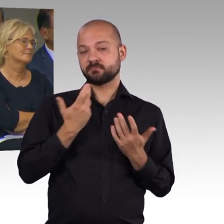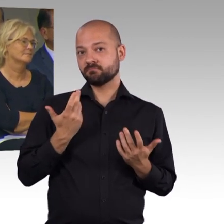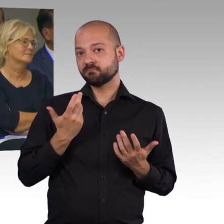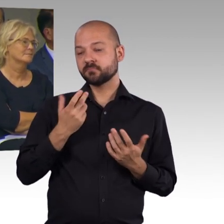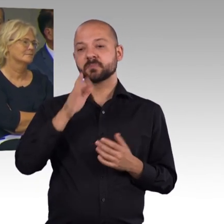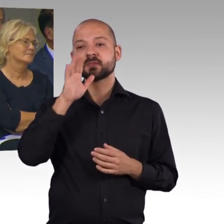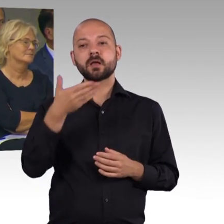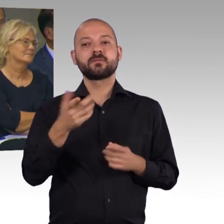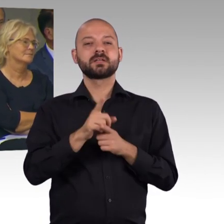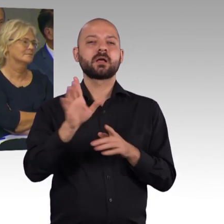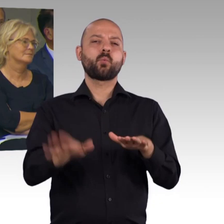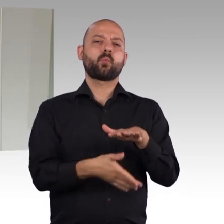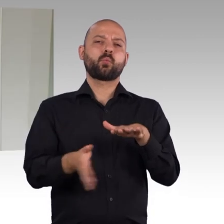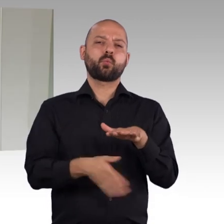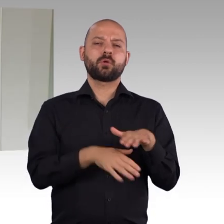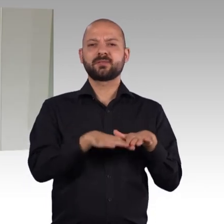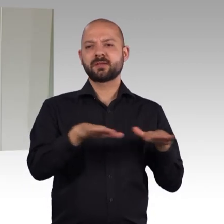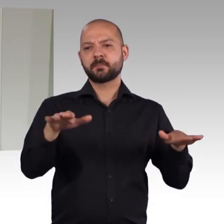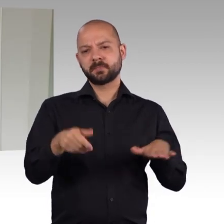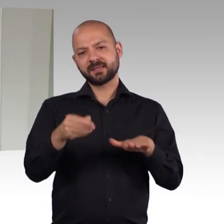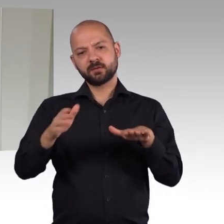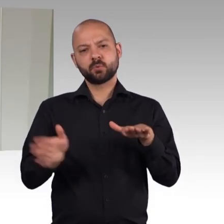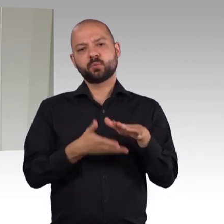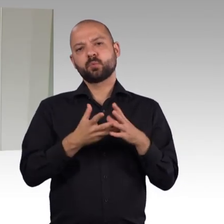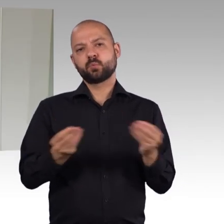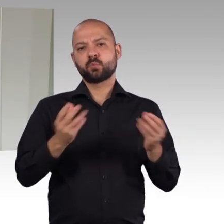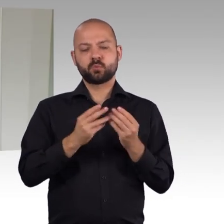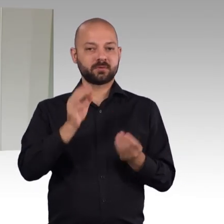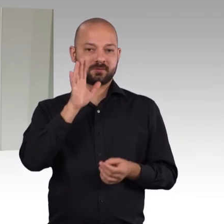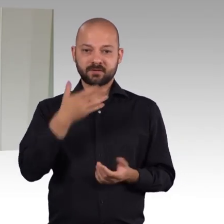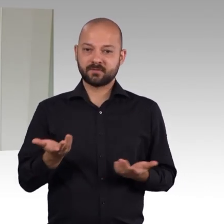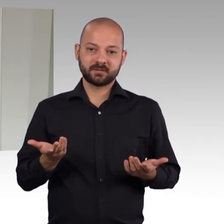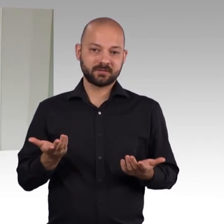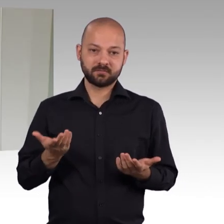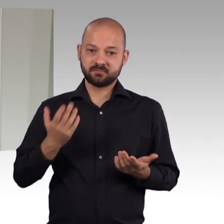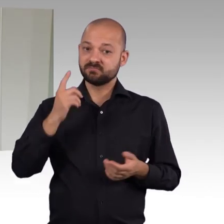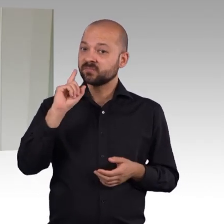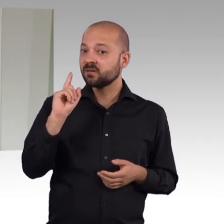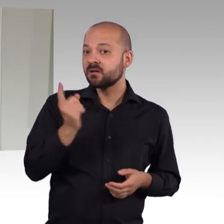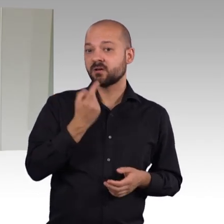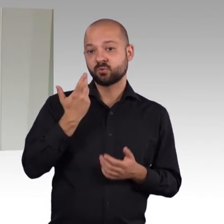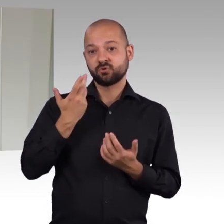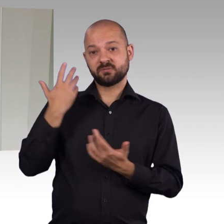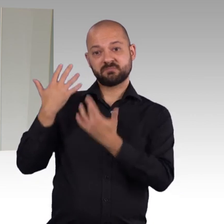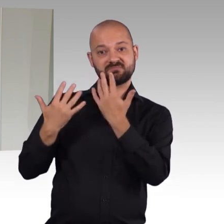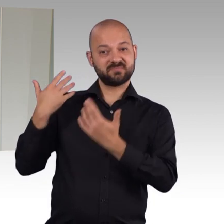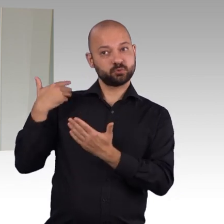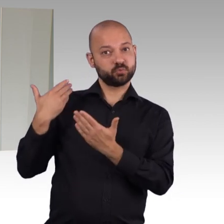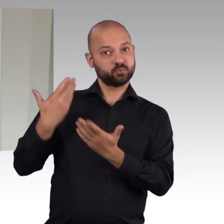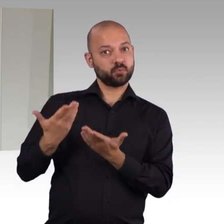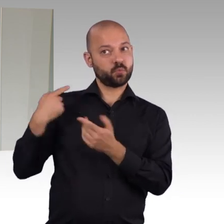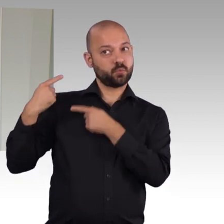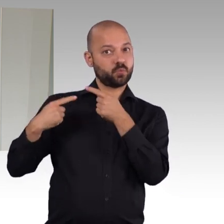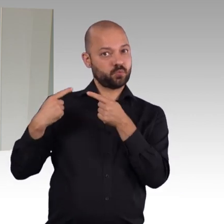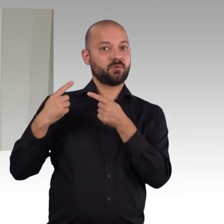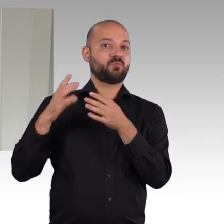Wir wünschen Ihnen Glück und Erfolg, Frau Kramp-Karrenbauer, denn die Bundeswehr ist eine Parlamentsarmee. Es ist nicht Ihre, es ist die Armee des Parlaments und des